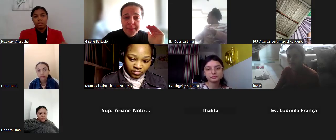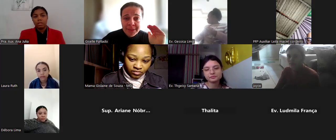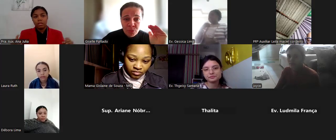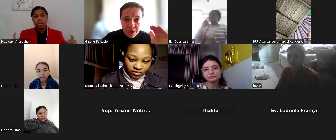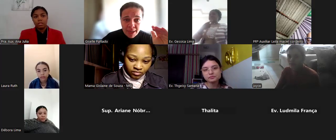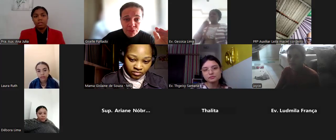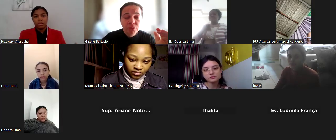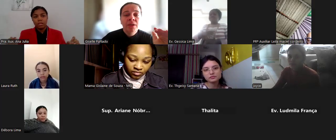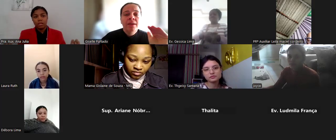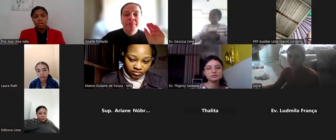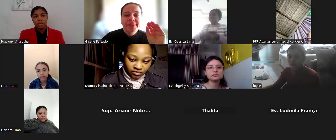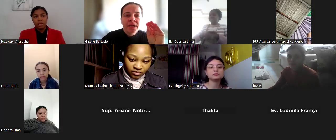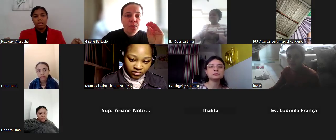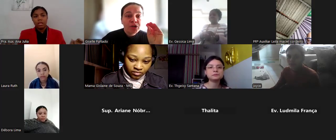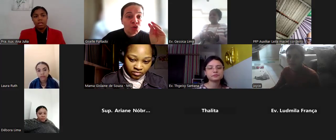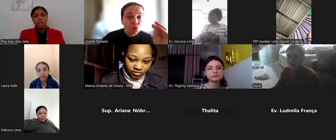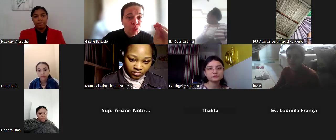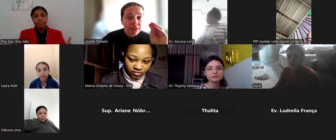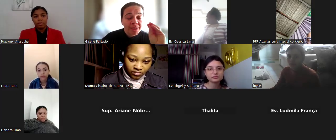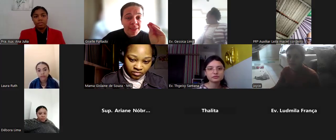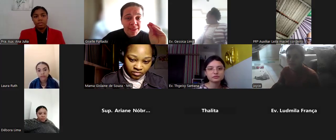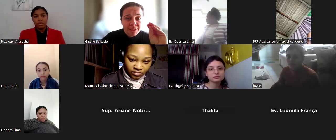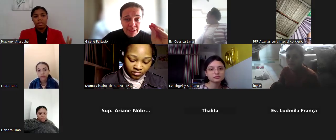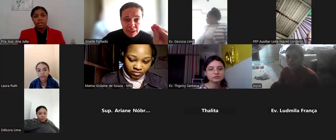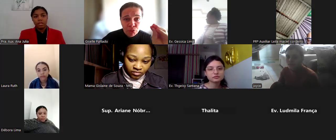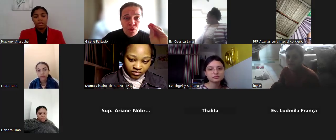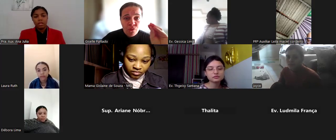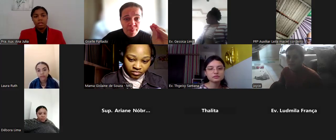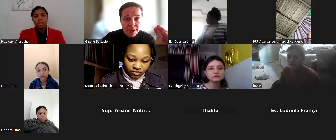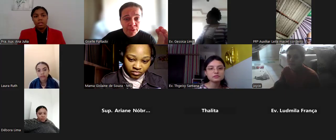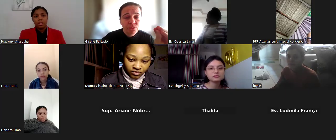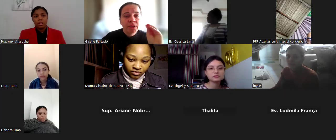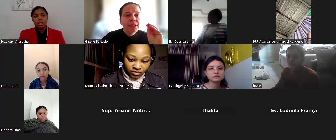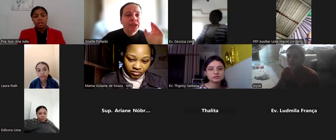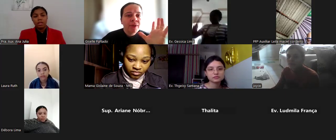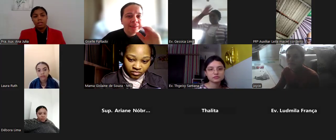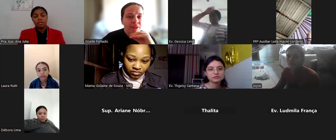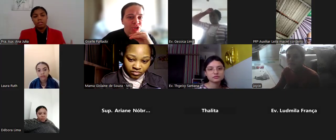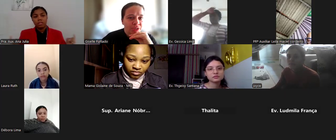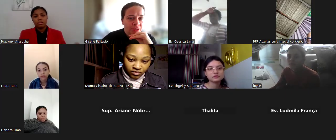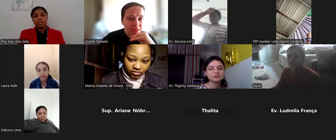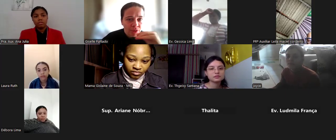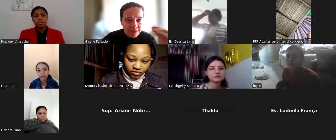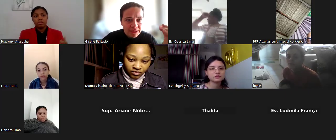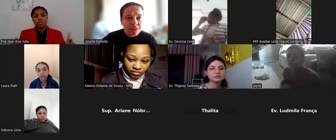mais demorado, mas é uma surda que está ensinando o alfabeto. Então, ela dá dicas